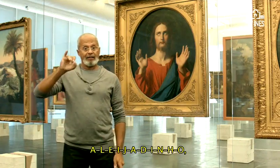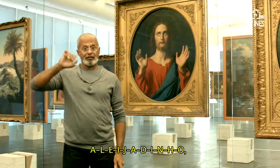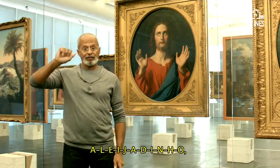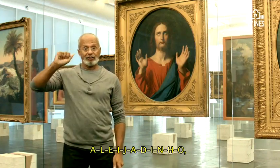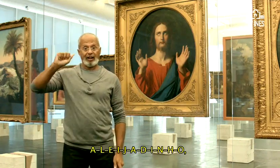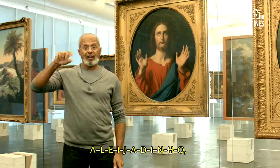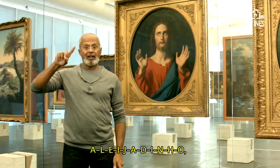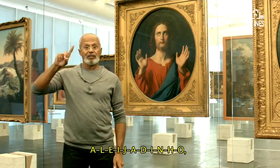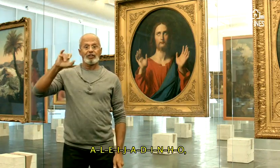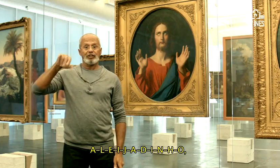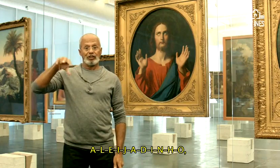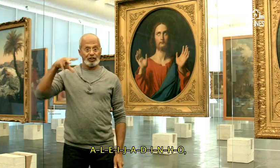Aleijadinho.